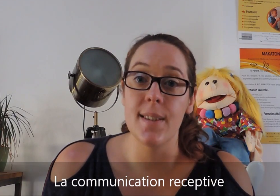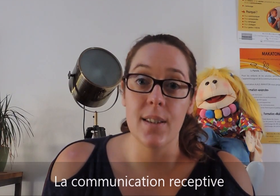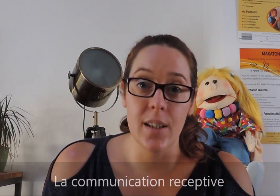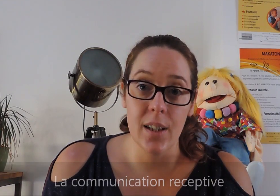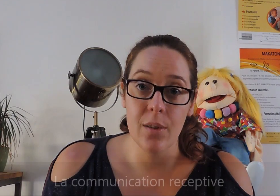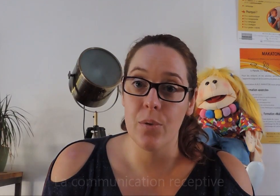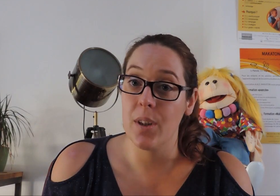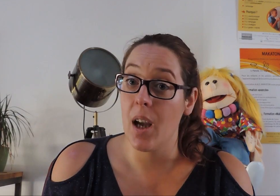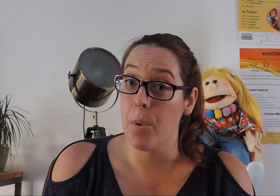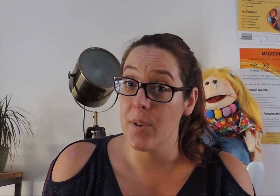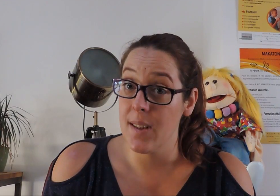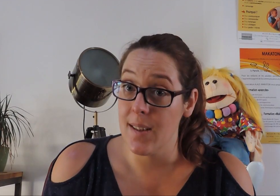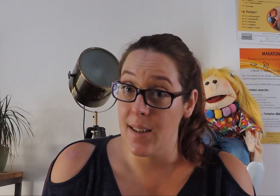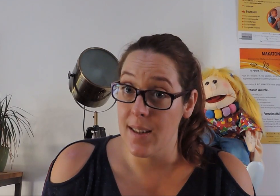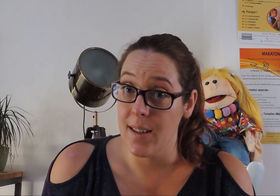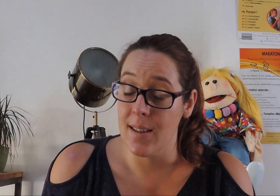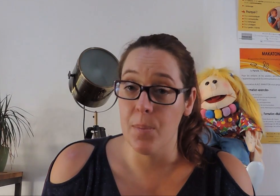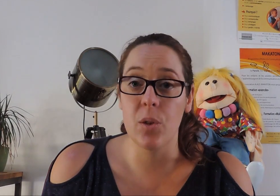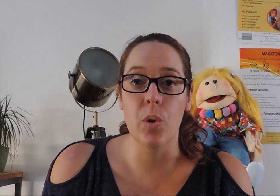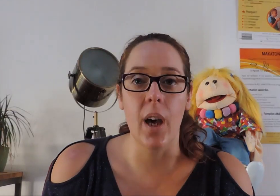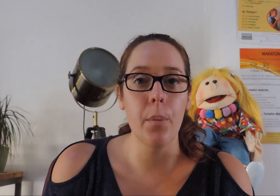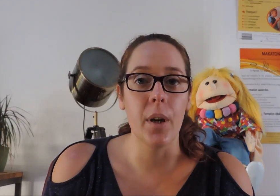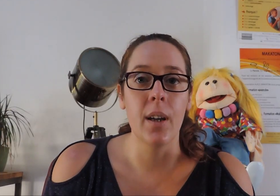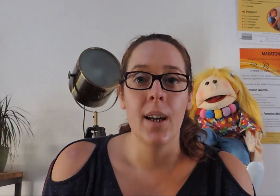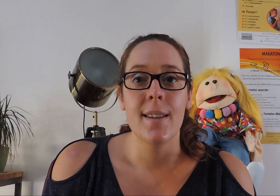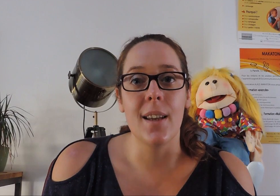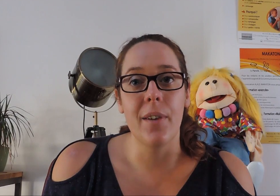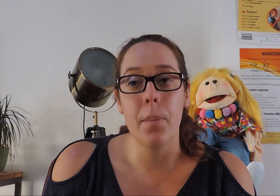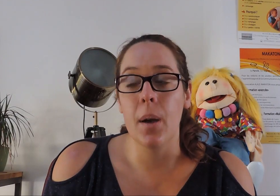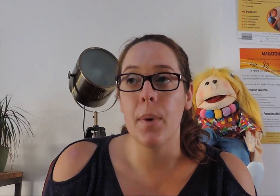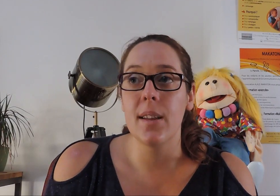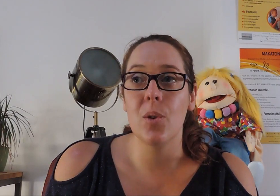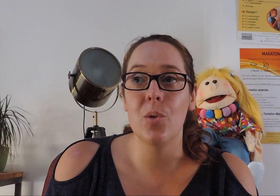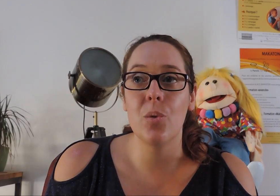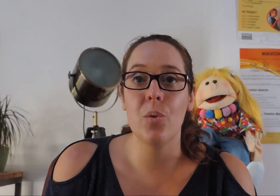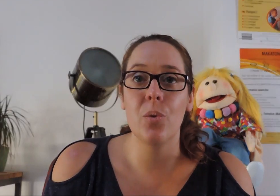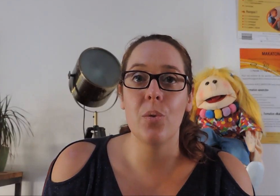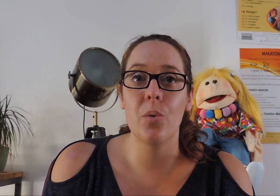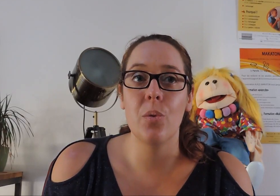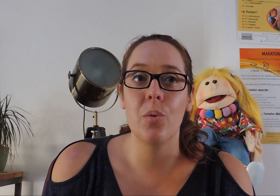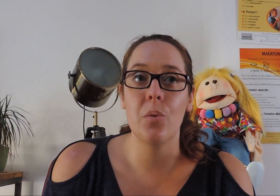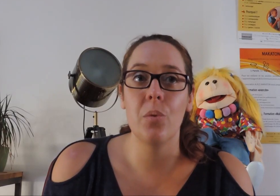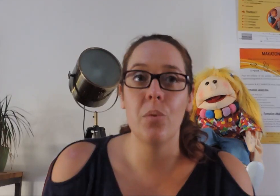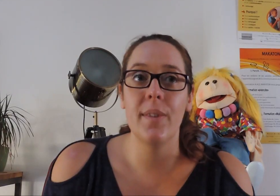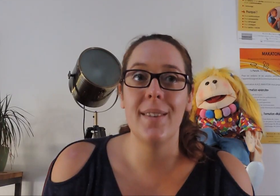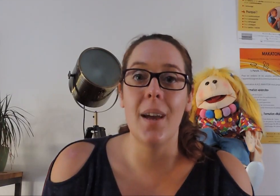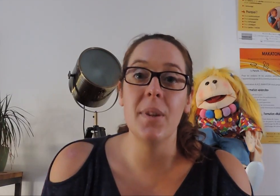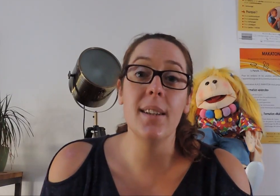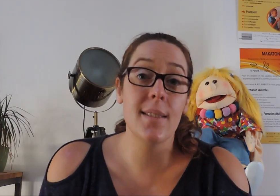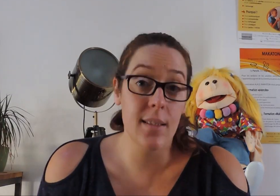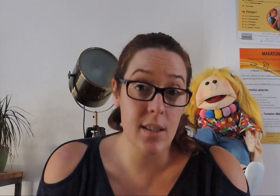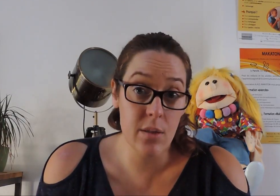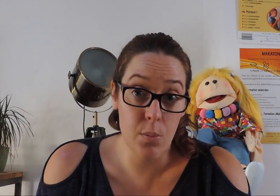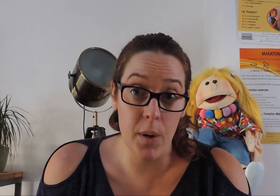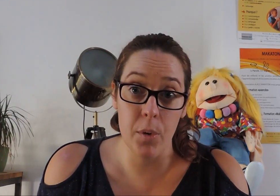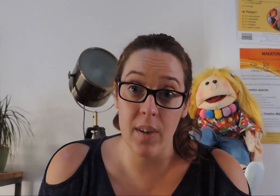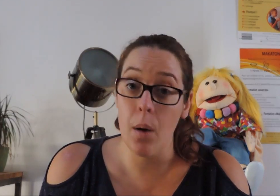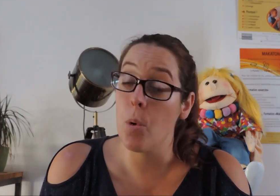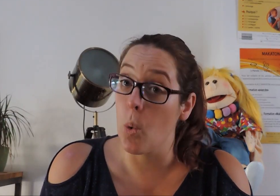signer de venir apporter des pictogrammes ça va permettre d'amener les indices supplémentaires pour